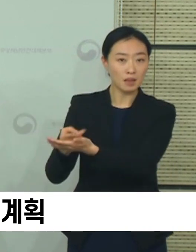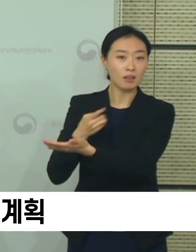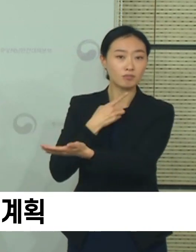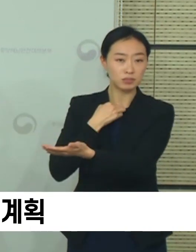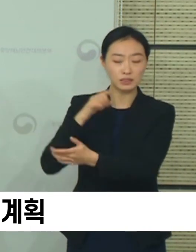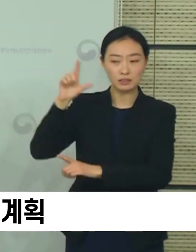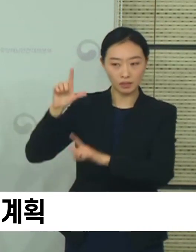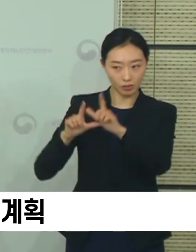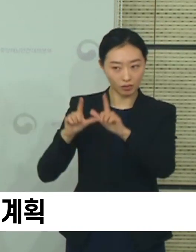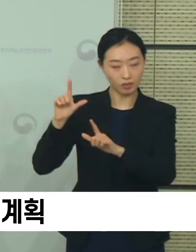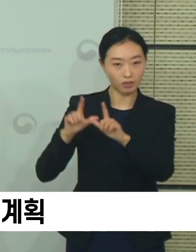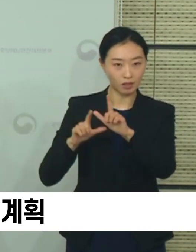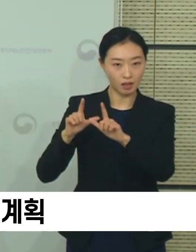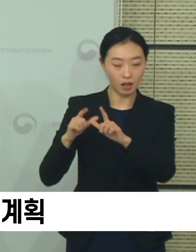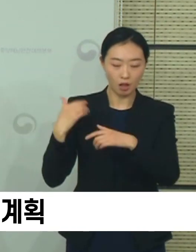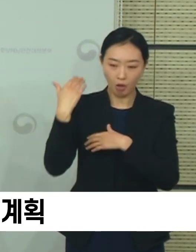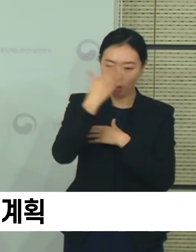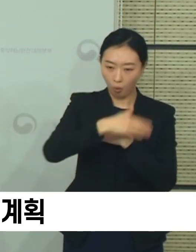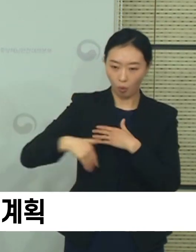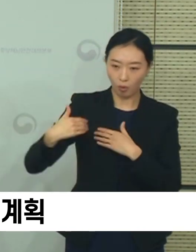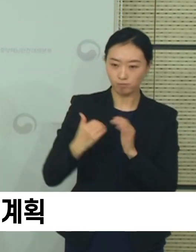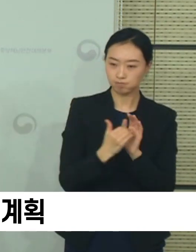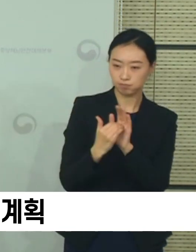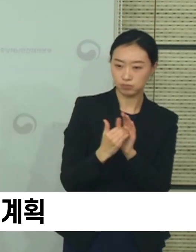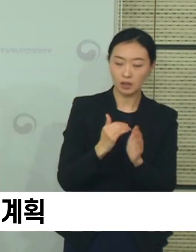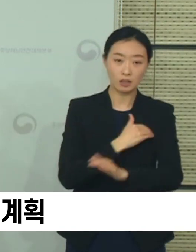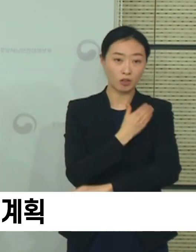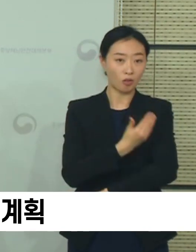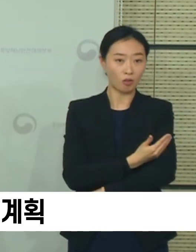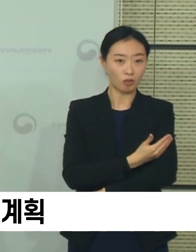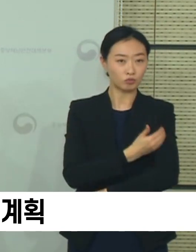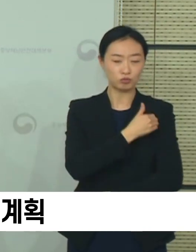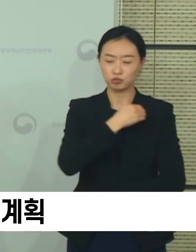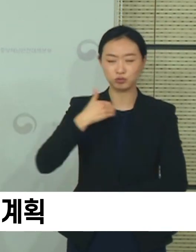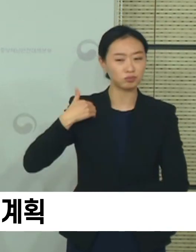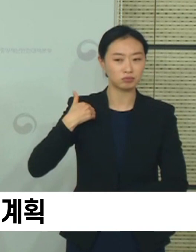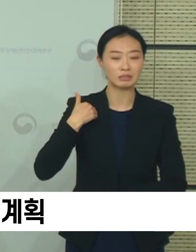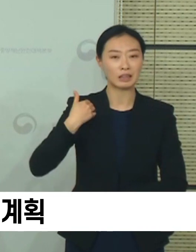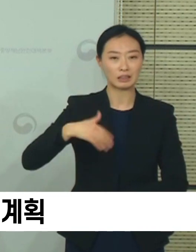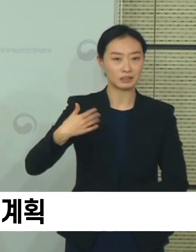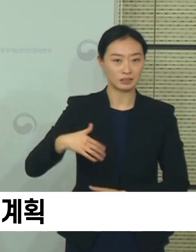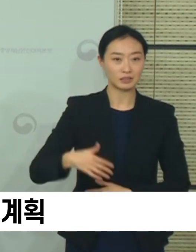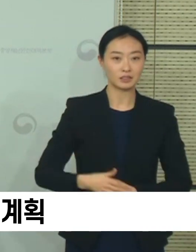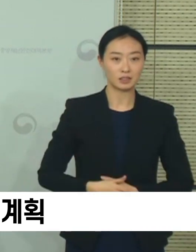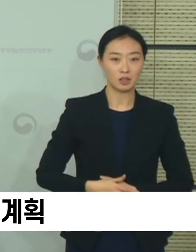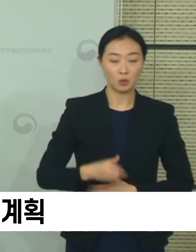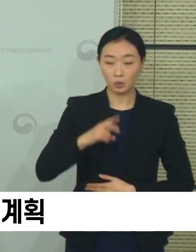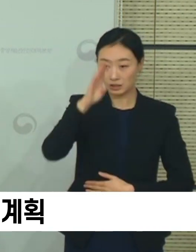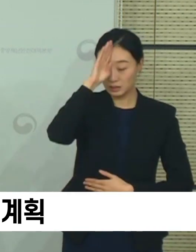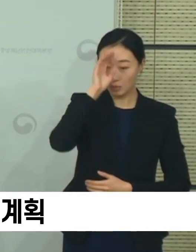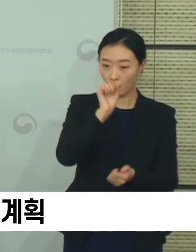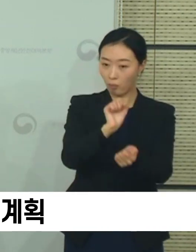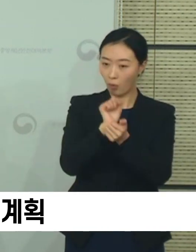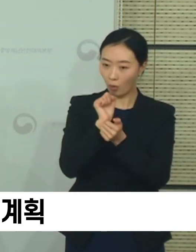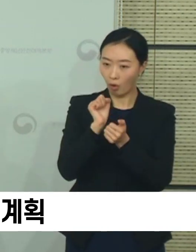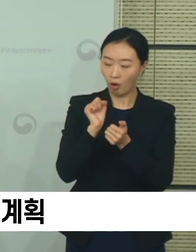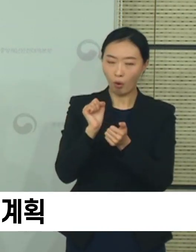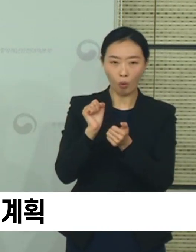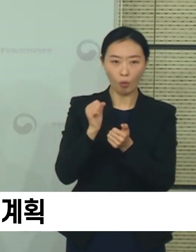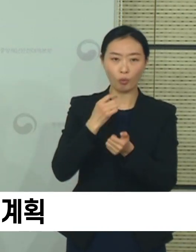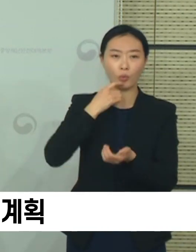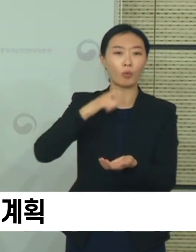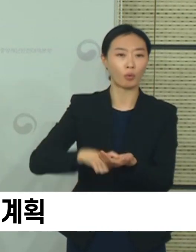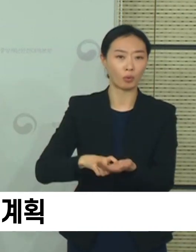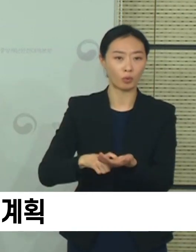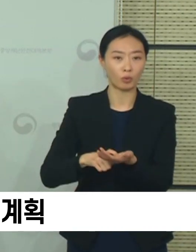때문에 면역력이나 이런 이 질병에 대한 면역 상태가